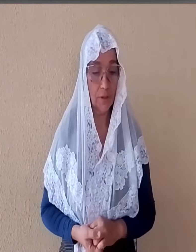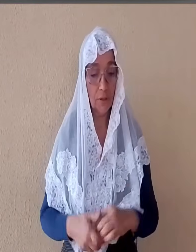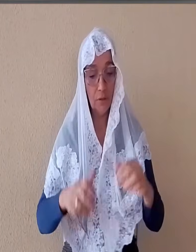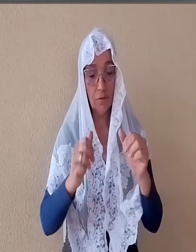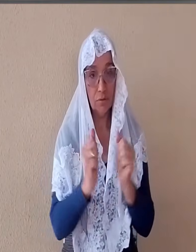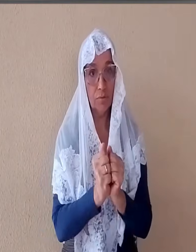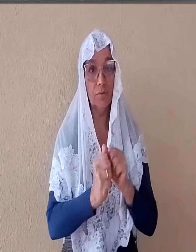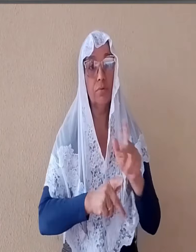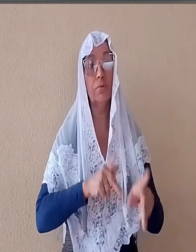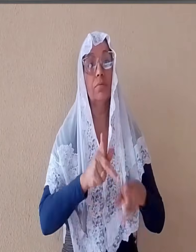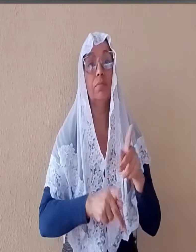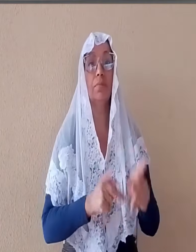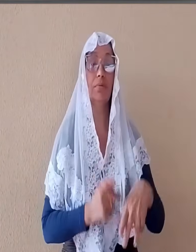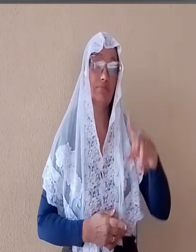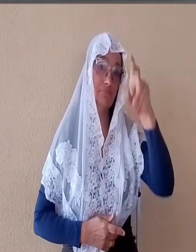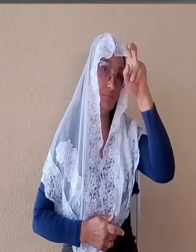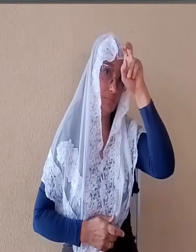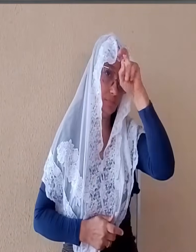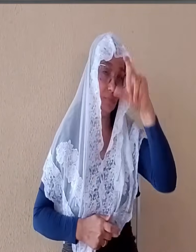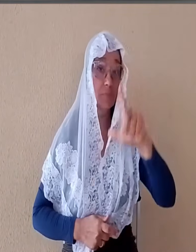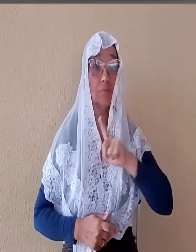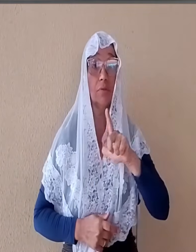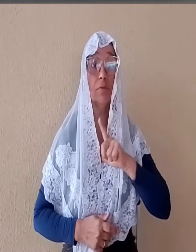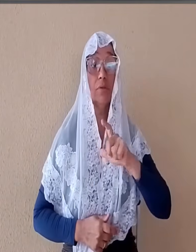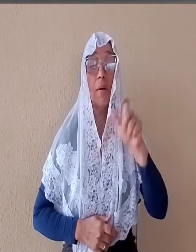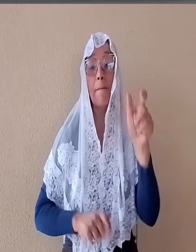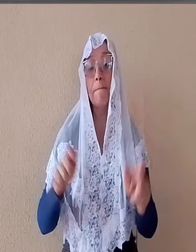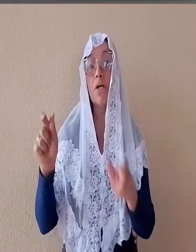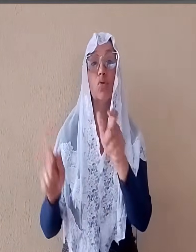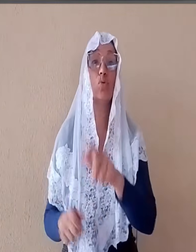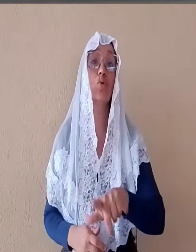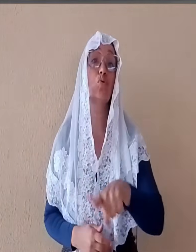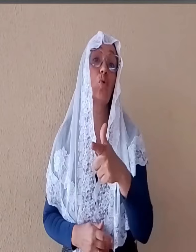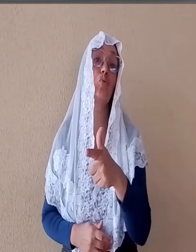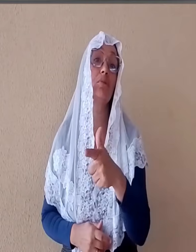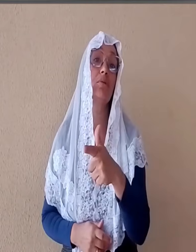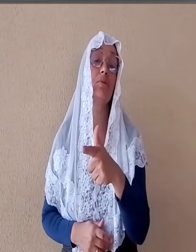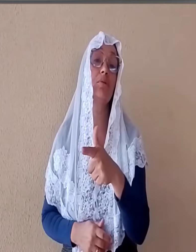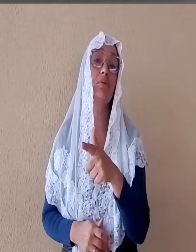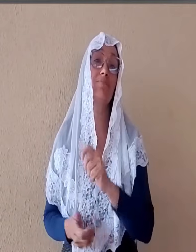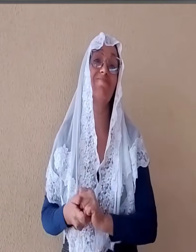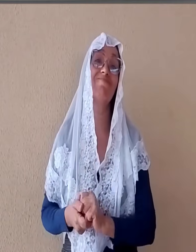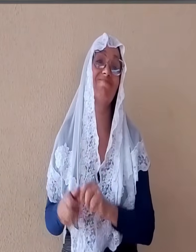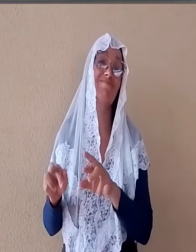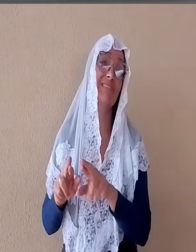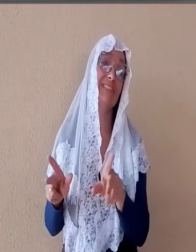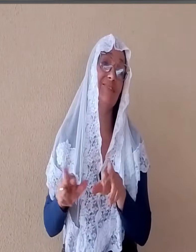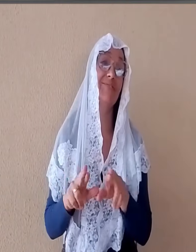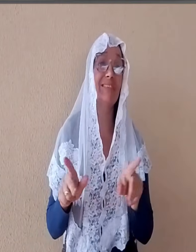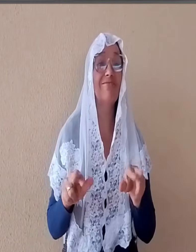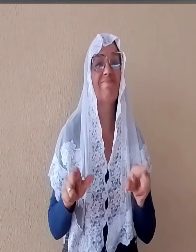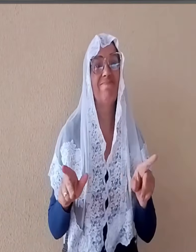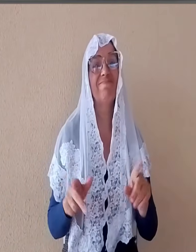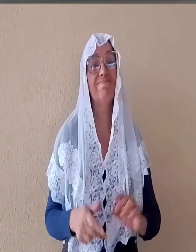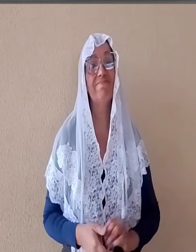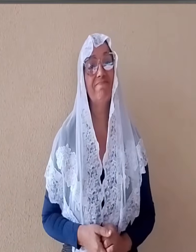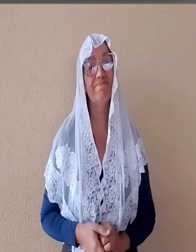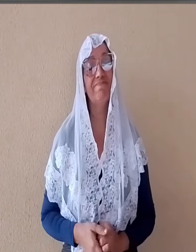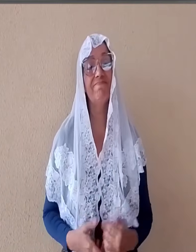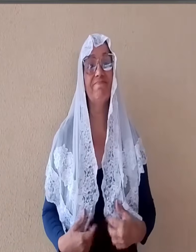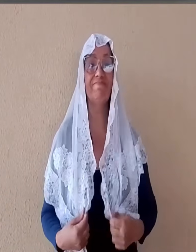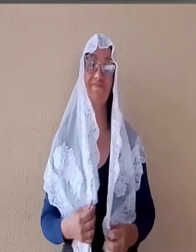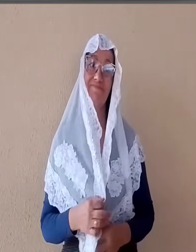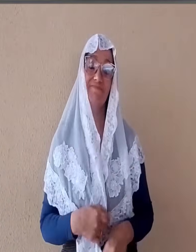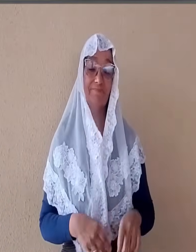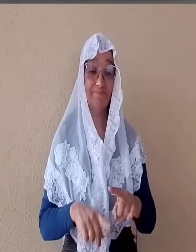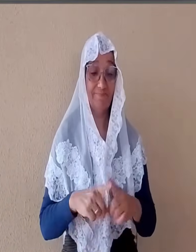Senhor. E Moisés, quando trazia esse povo, quem ficava do lado dele sempre era Josué. Moisés